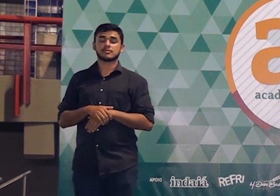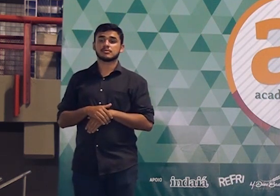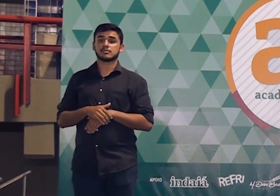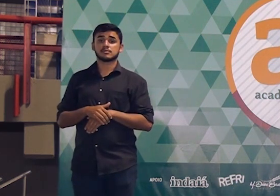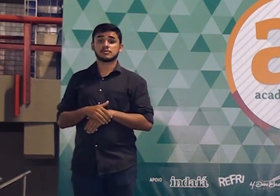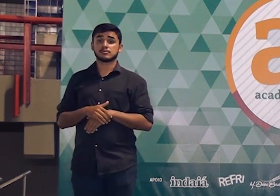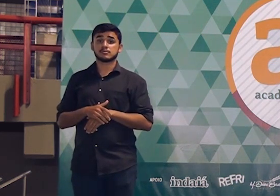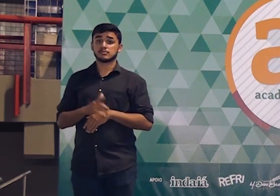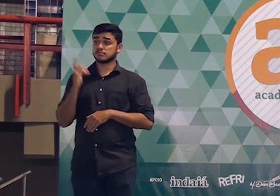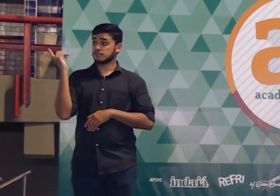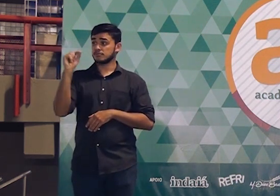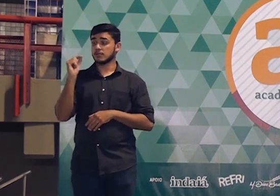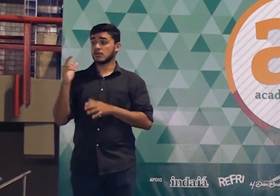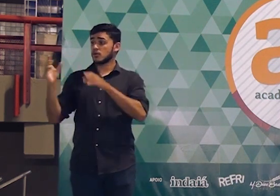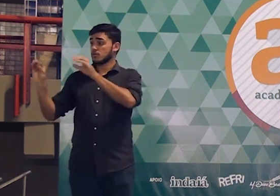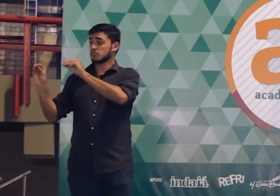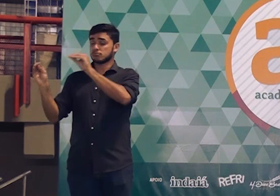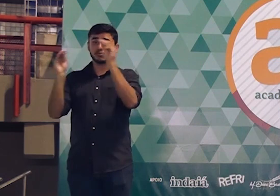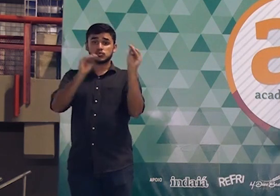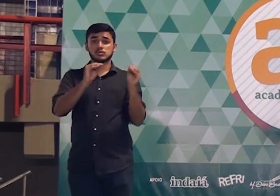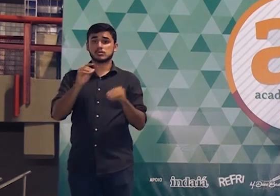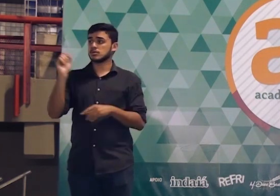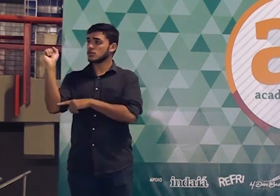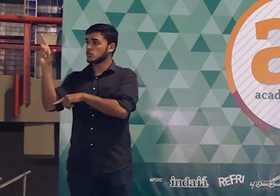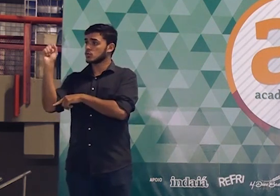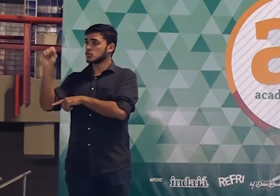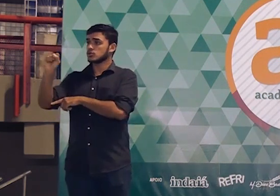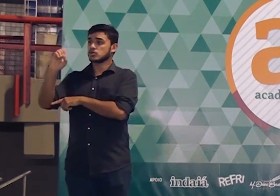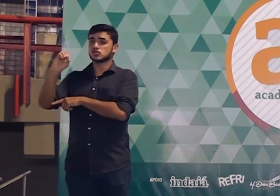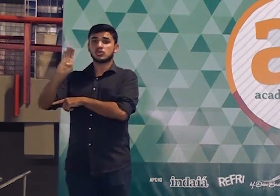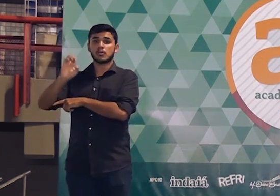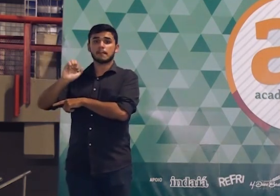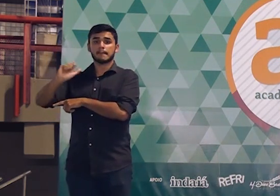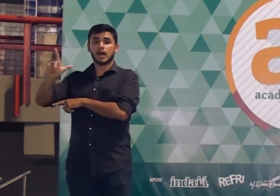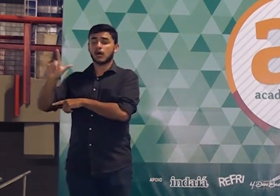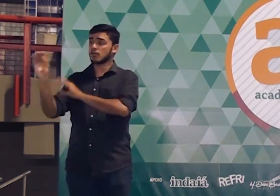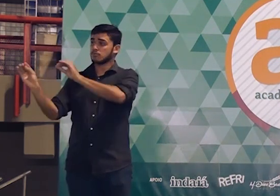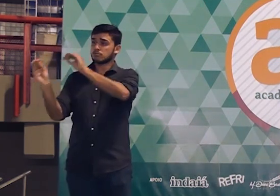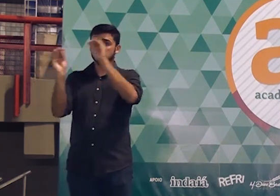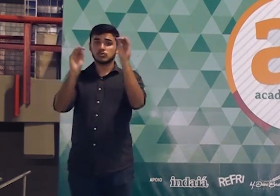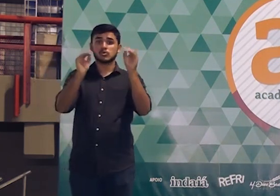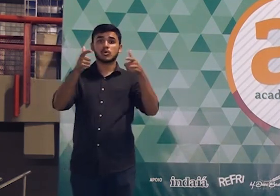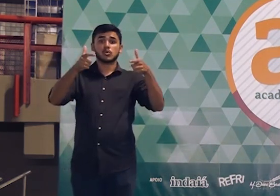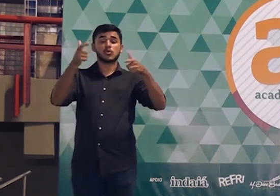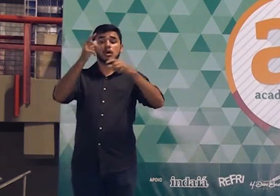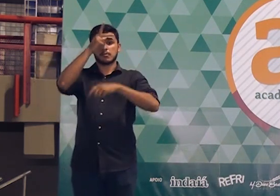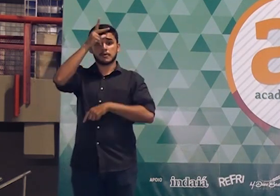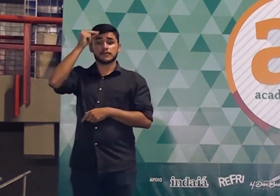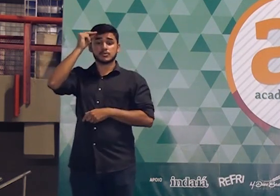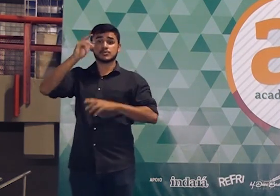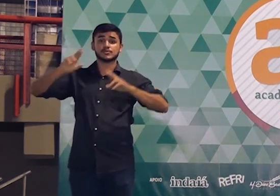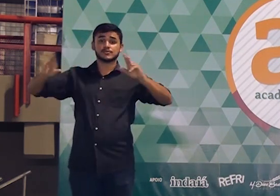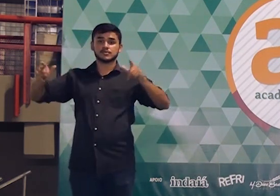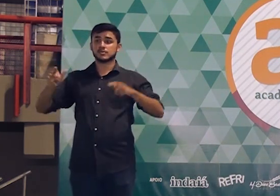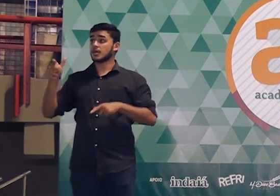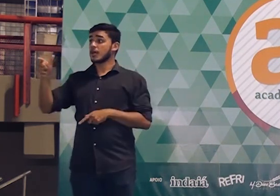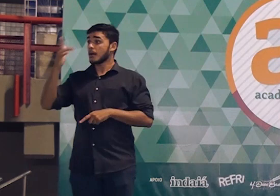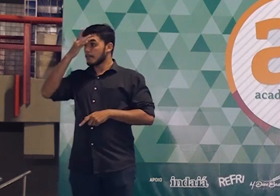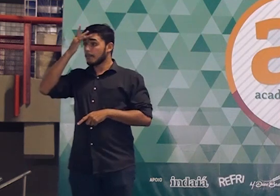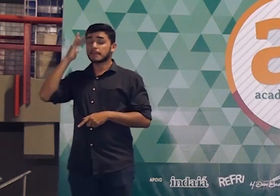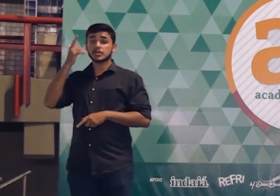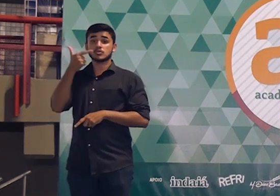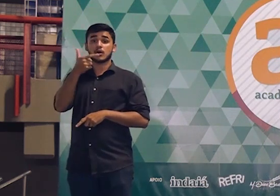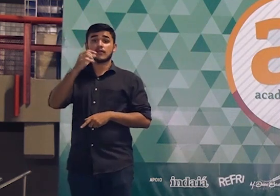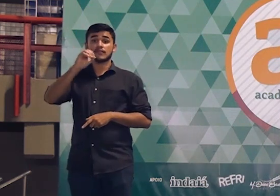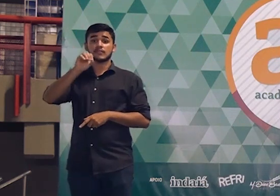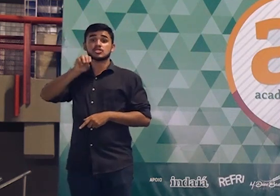Vou embora. Valeu, tchau. Desmonta a empresa, pá, vai embora para outra prefeitura. O Estado fica ou não